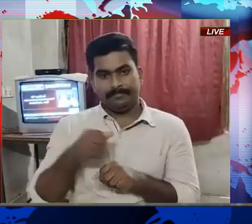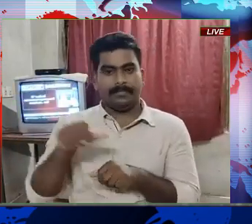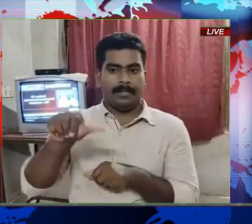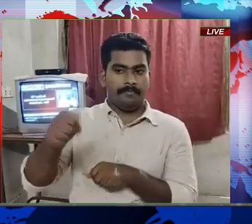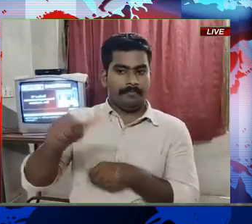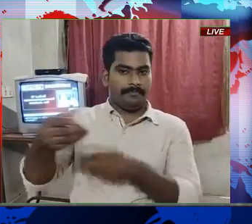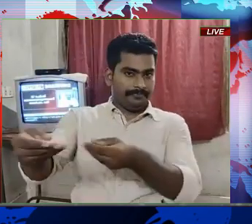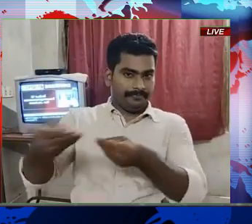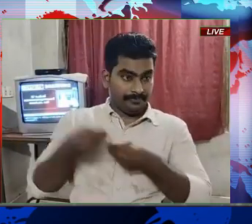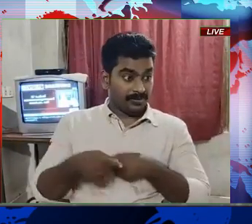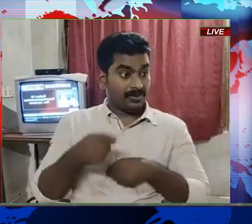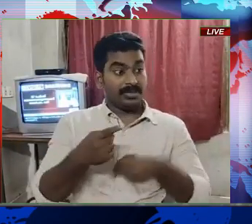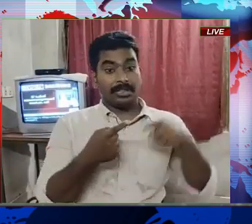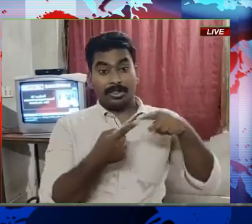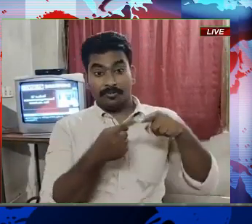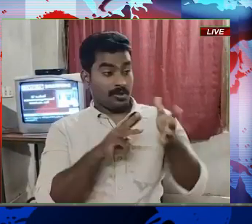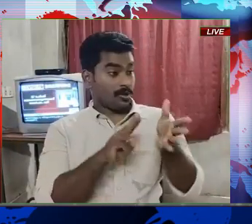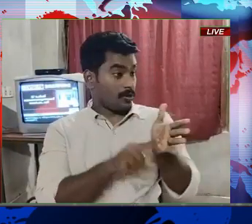1,80,000 ലിറ്റർ